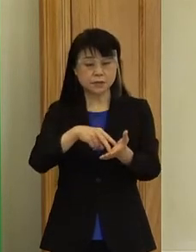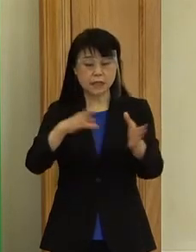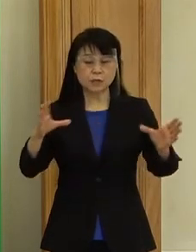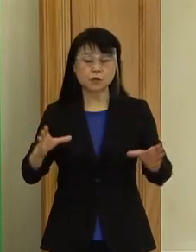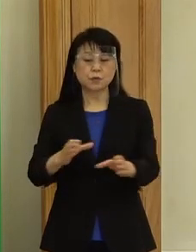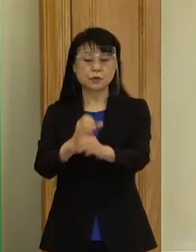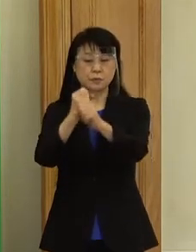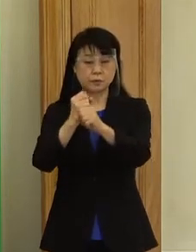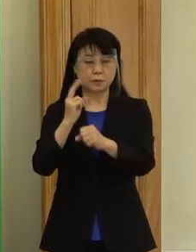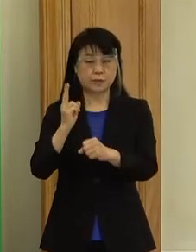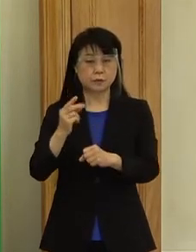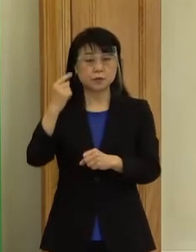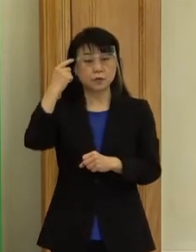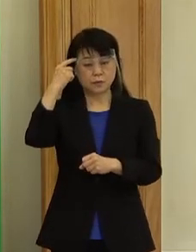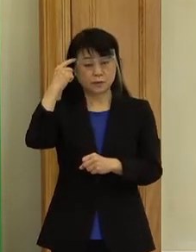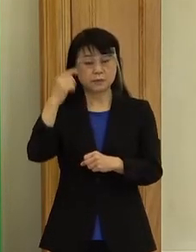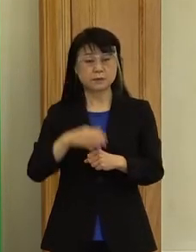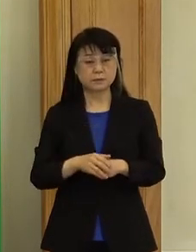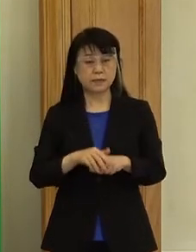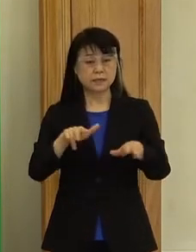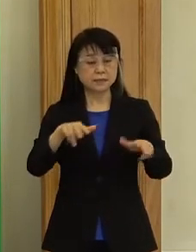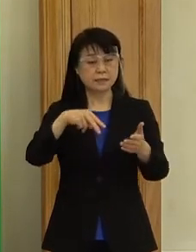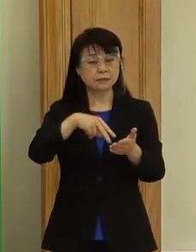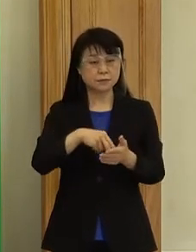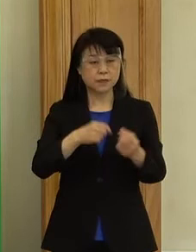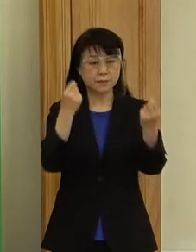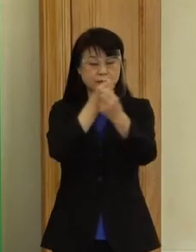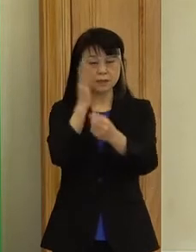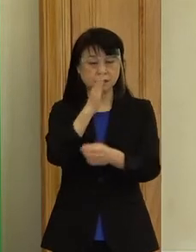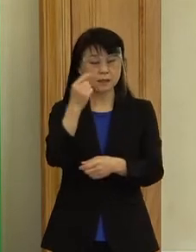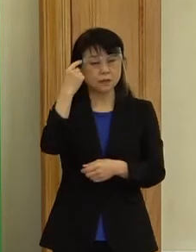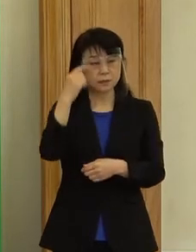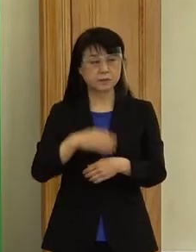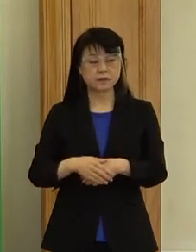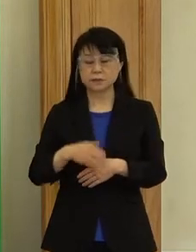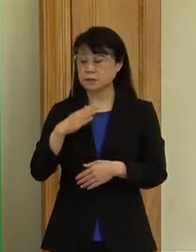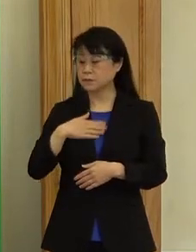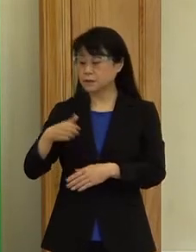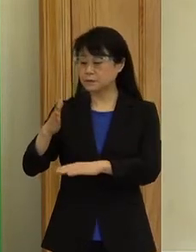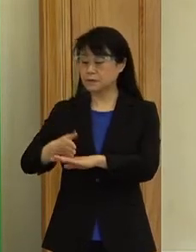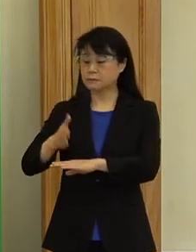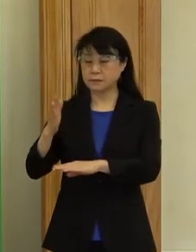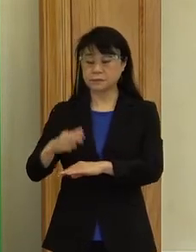は間違ったことではないと思います。 わかりました。ありがとうございました。